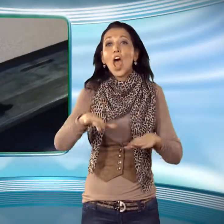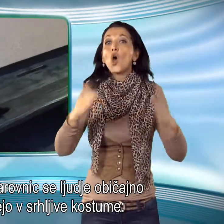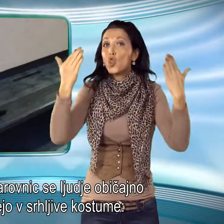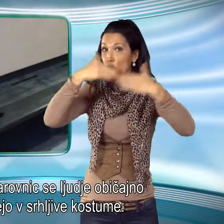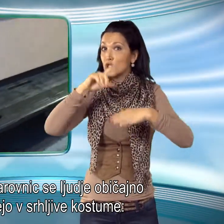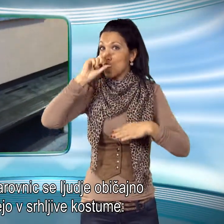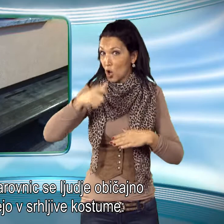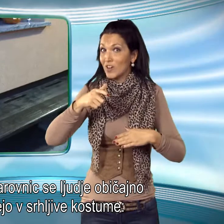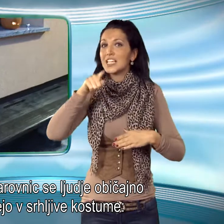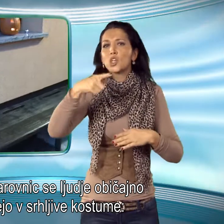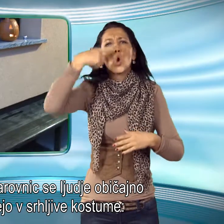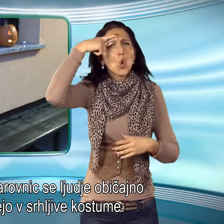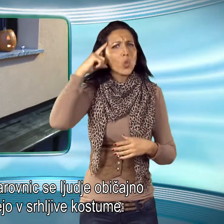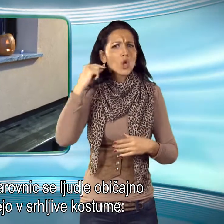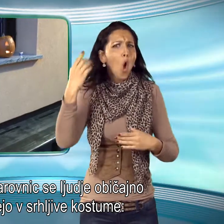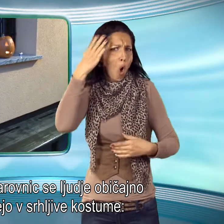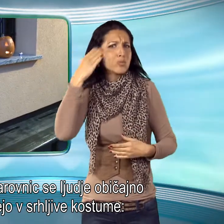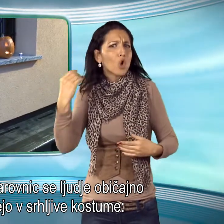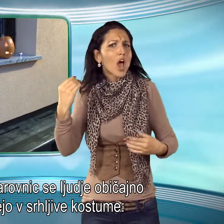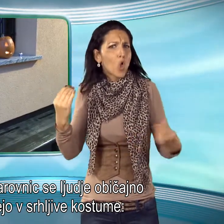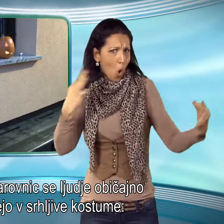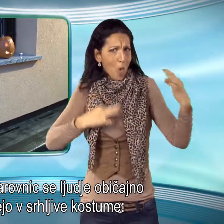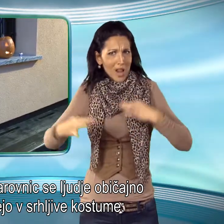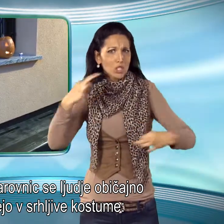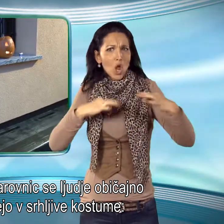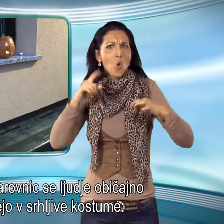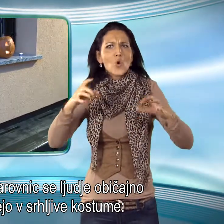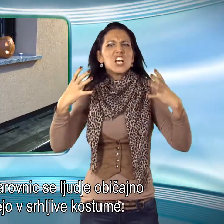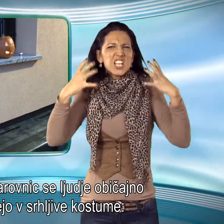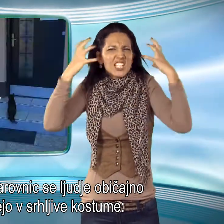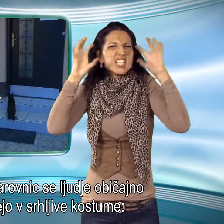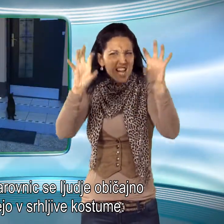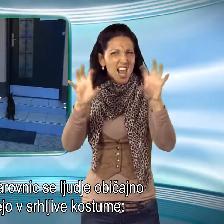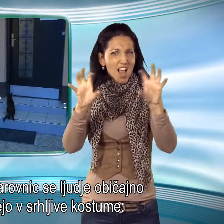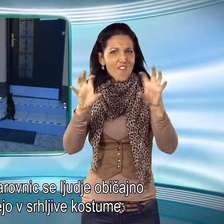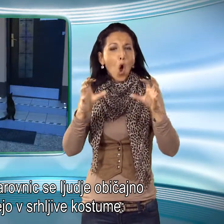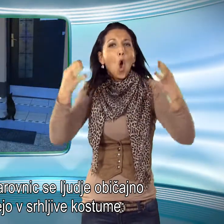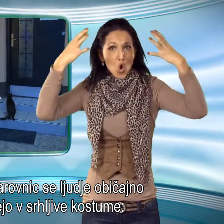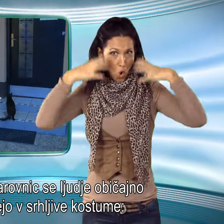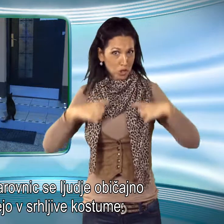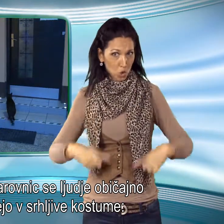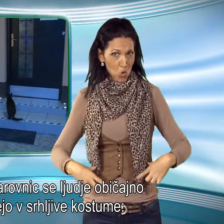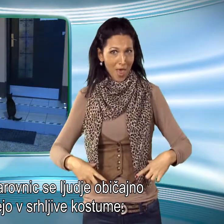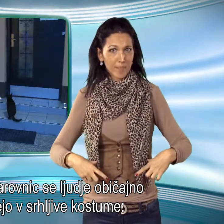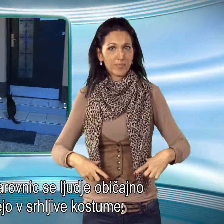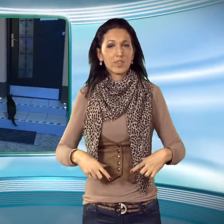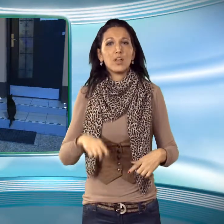Na noč čarovnic se ljudje običajno oblečejo v srhljive kostume. V okostnjake, vampirje,